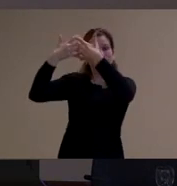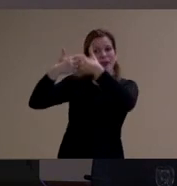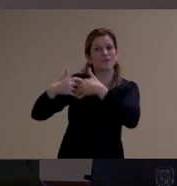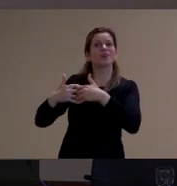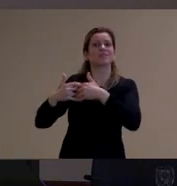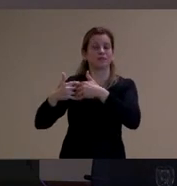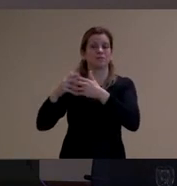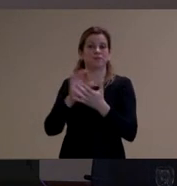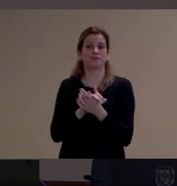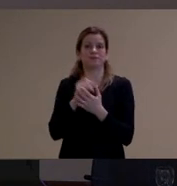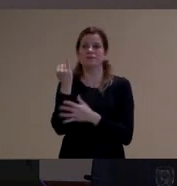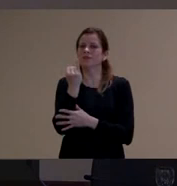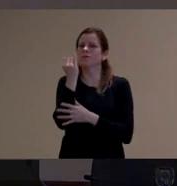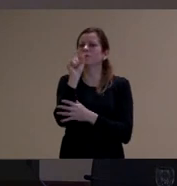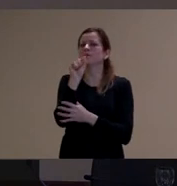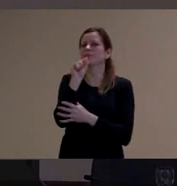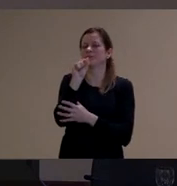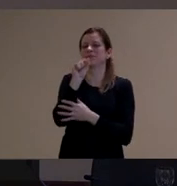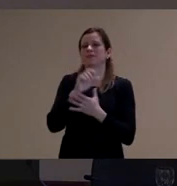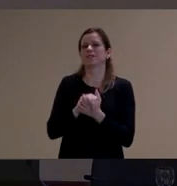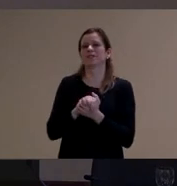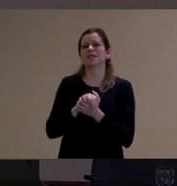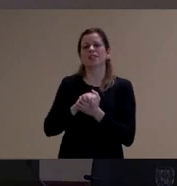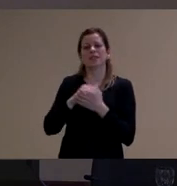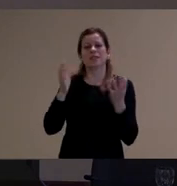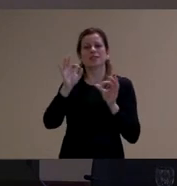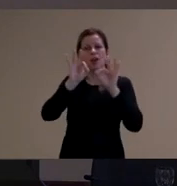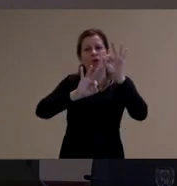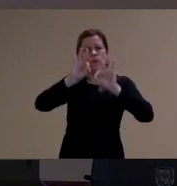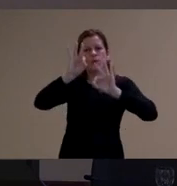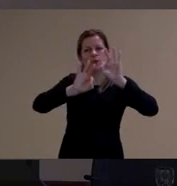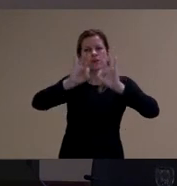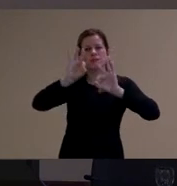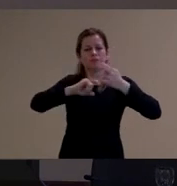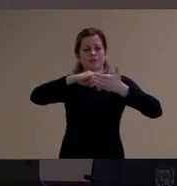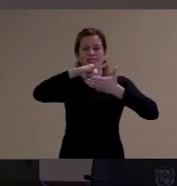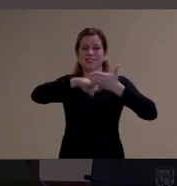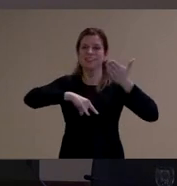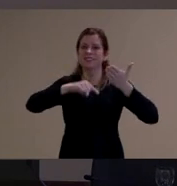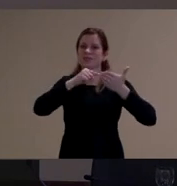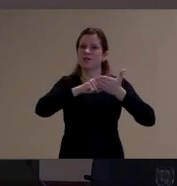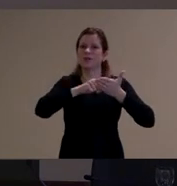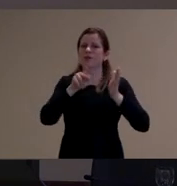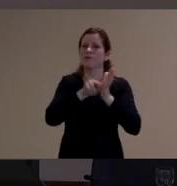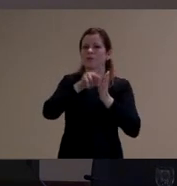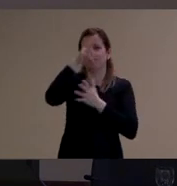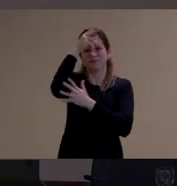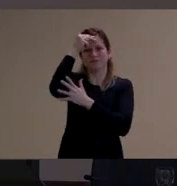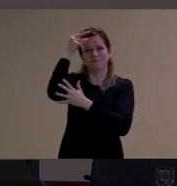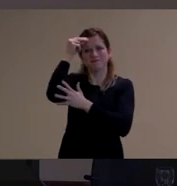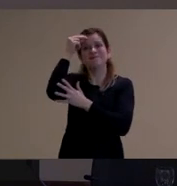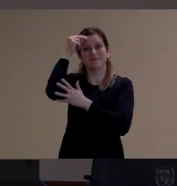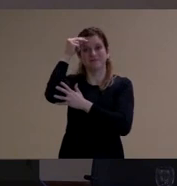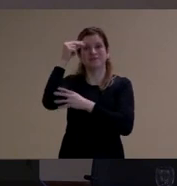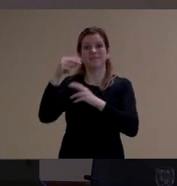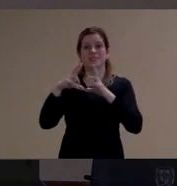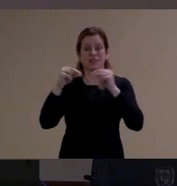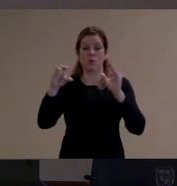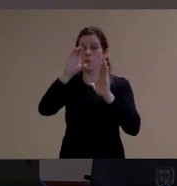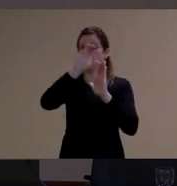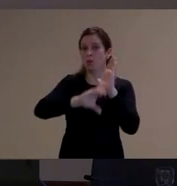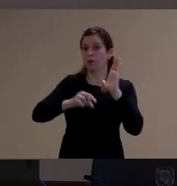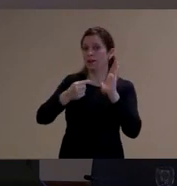se refere ao modo de organização proposto pelo documento da rede Municipal né pelo documento do